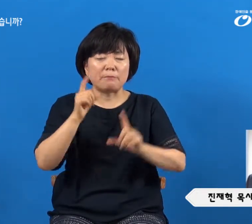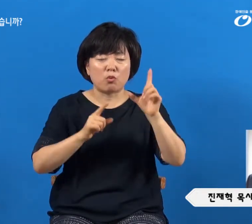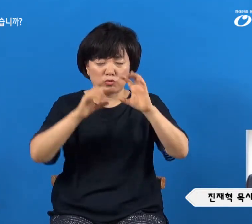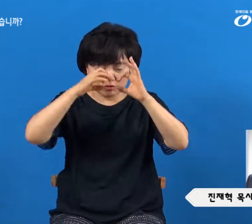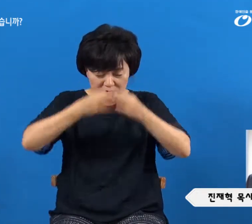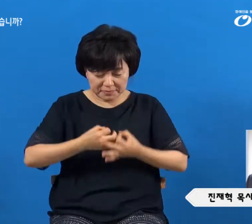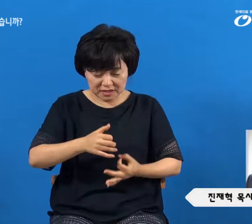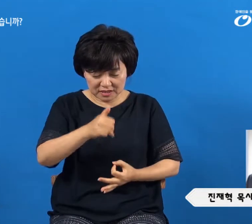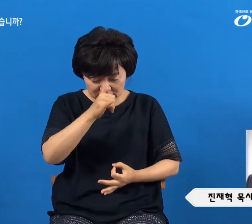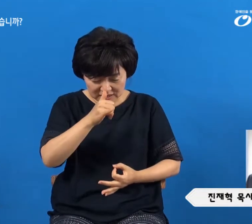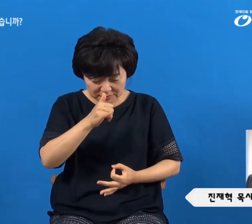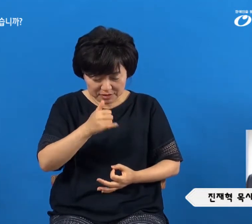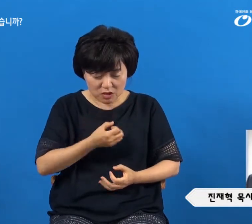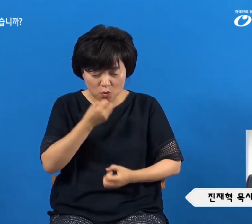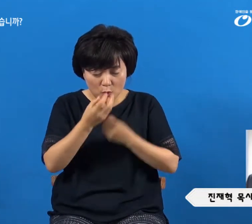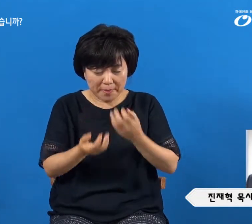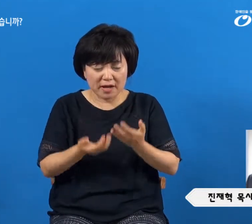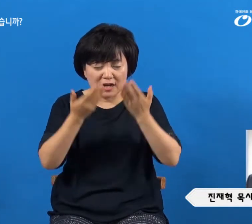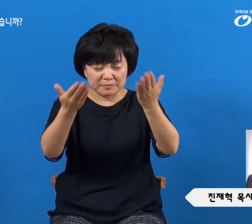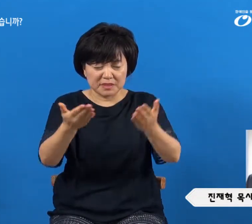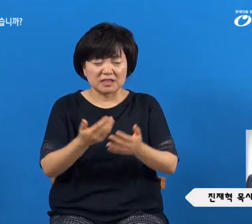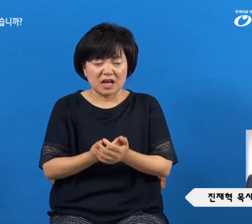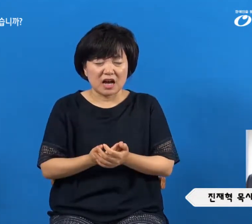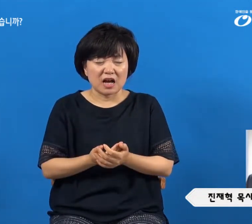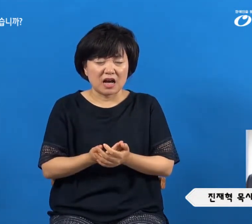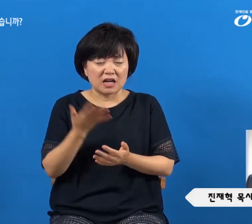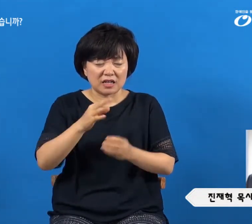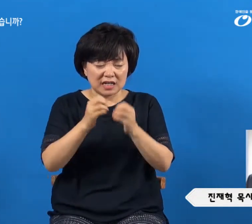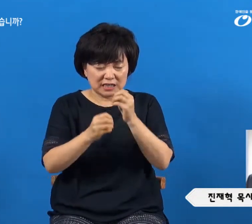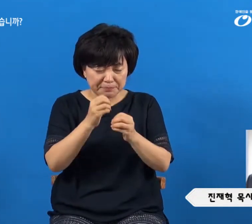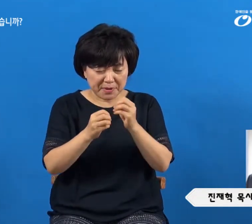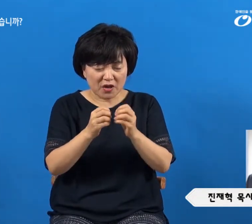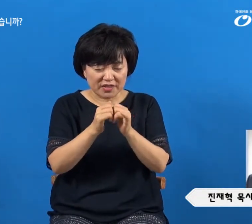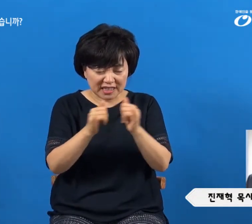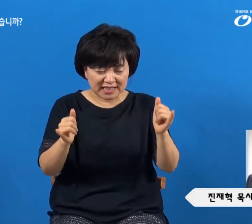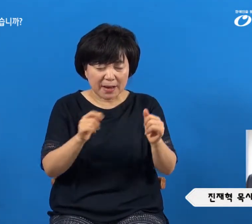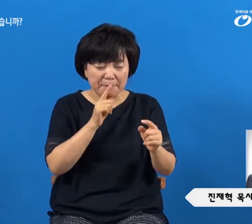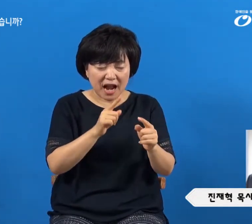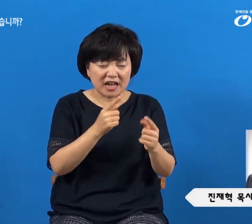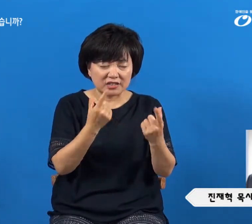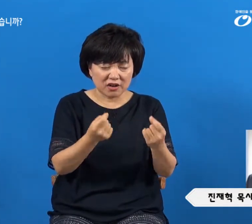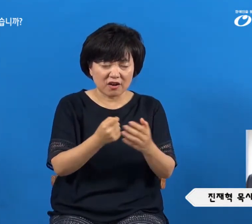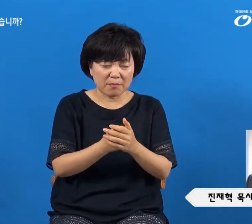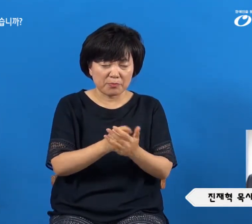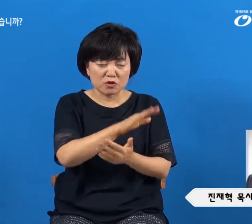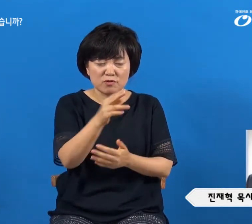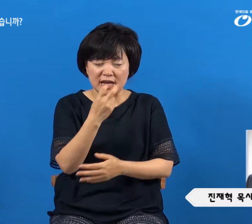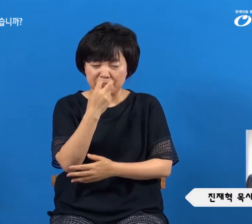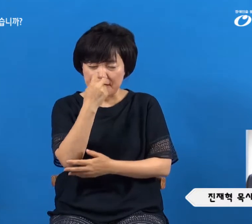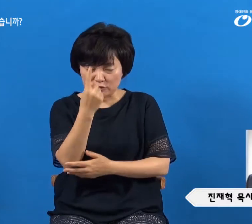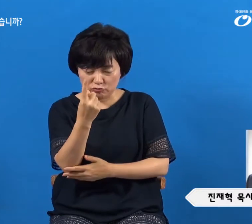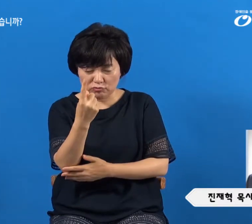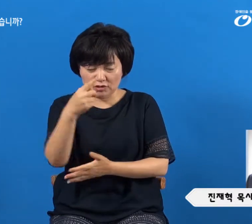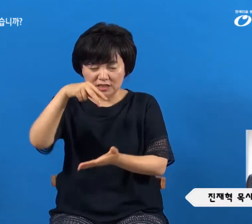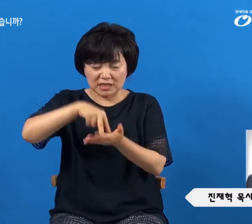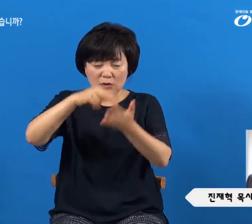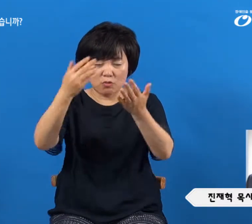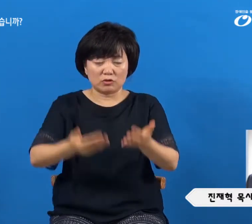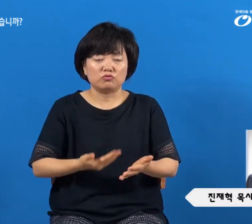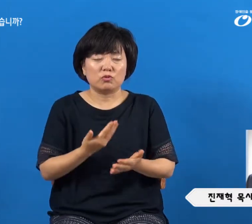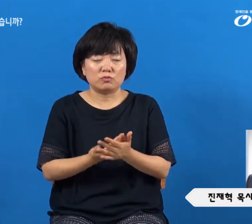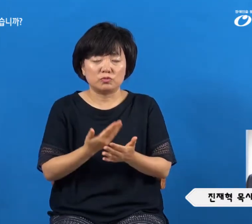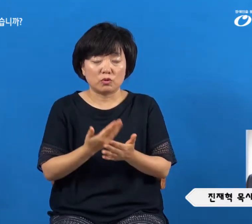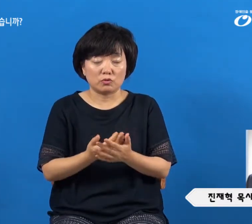있었음을 고백합니다. 하나님, 그러나 오늘 시편 기자의 고백처럼 하나님 파수꾼을 우리 입술에 세워